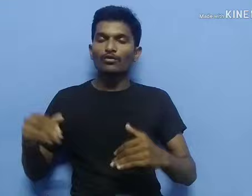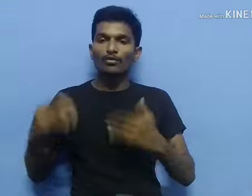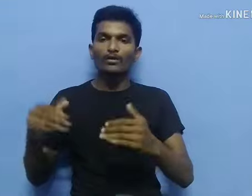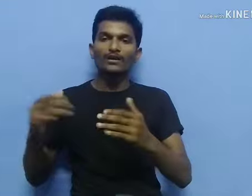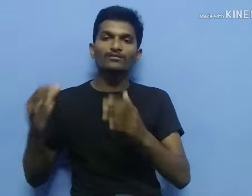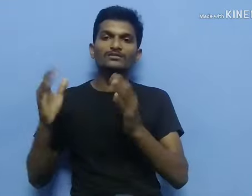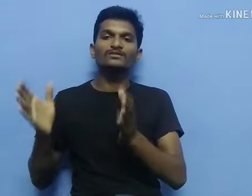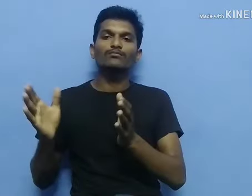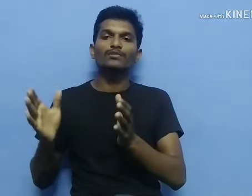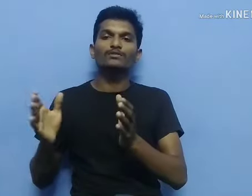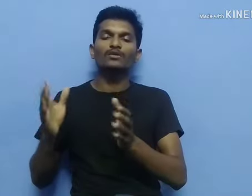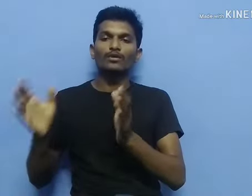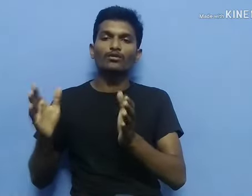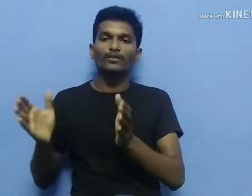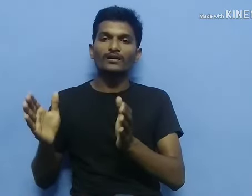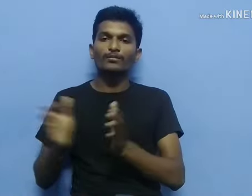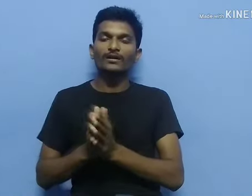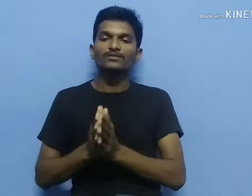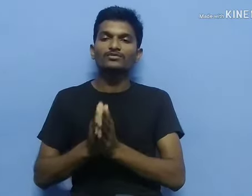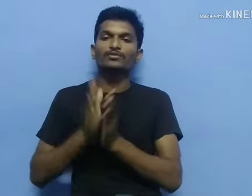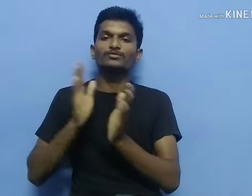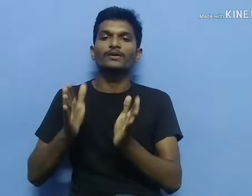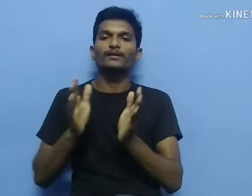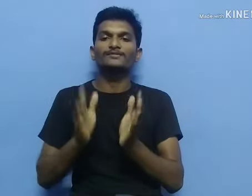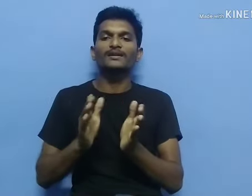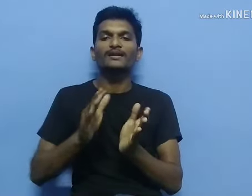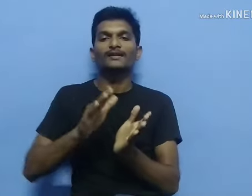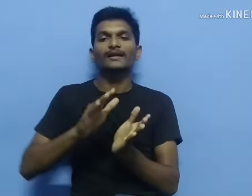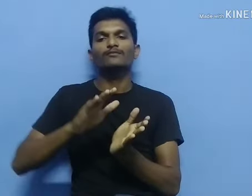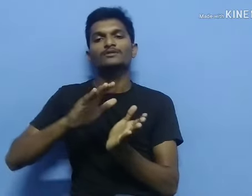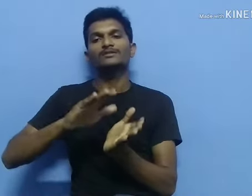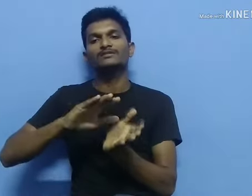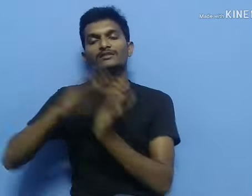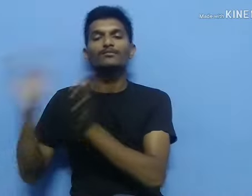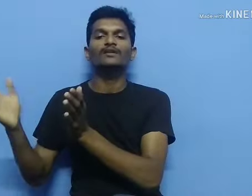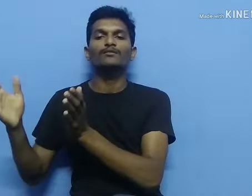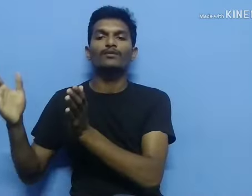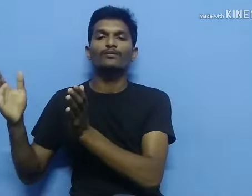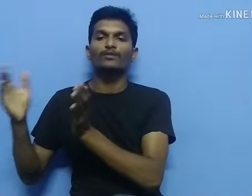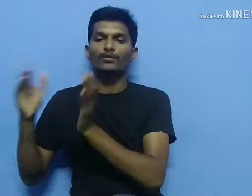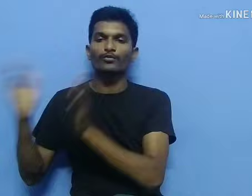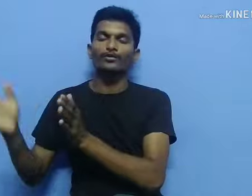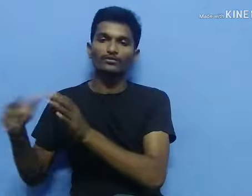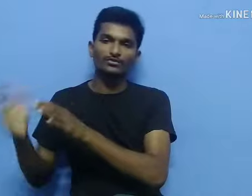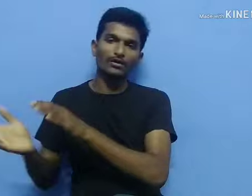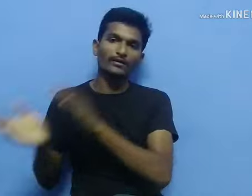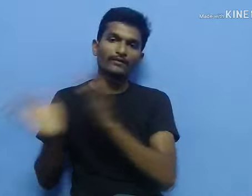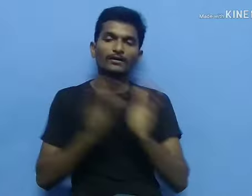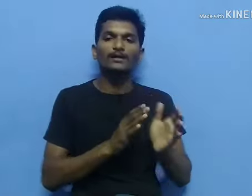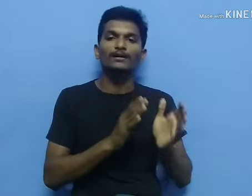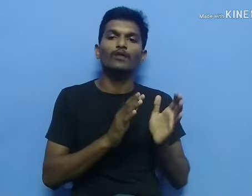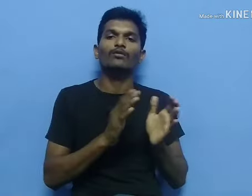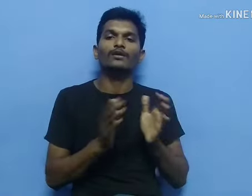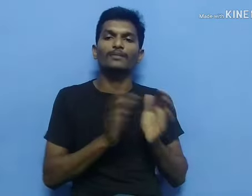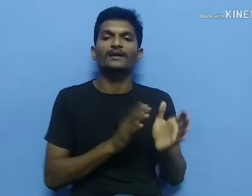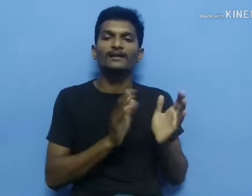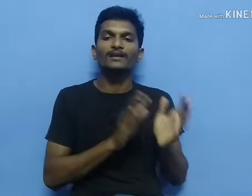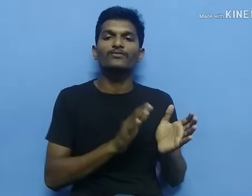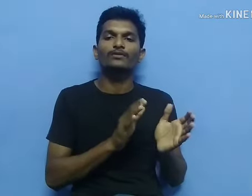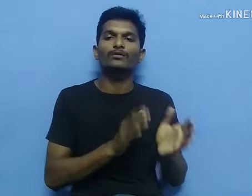ரொம்ப நேரம் வந்து ஜிம்ல வந்து ஒர்க் அவுட் பண்ணிட்டு இருப்பாங்க. ஸோ ஸ்பெண்டிங் டைம் வந்து ஜிம்ல அதிகமா போயிடும். ஸோ இவங்கள அவங்களோட பேர் கேர்ள் ஃப்ரெண்ட் கூடயோ